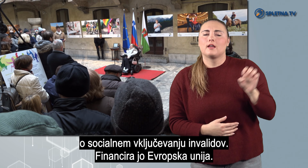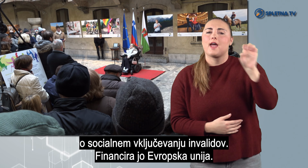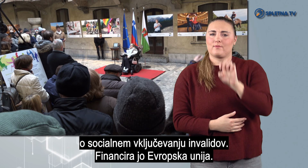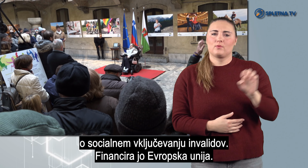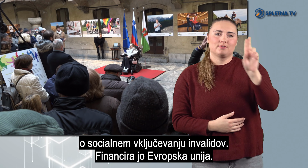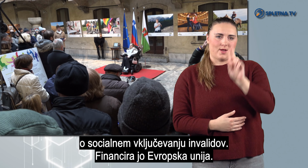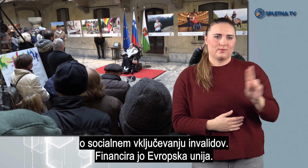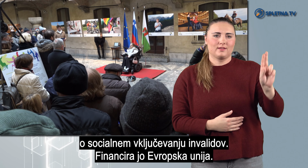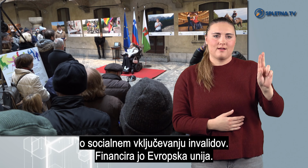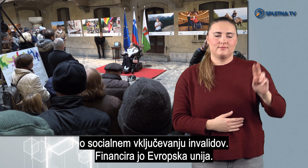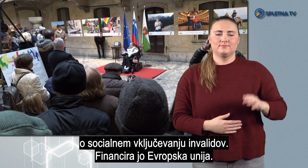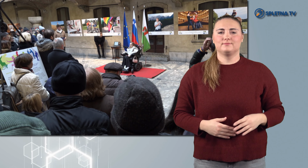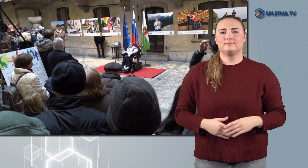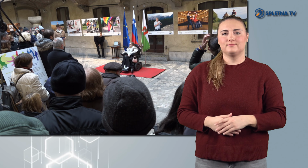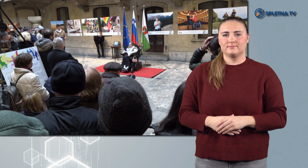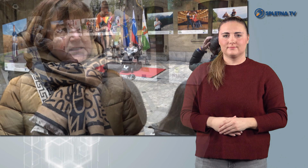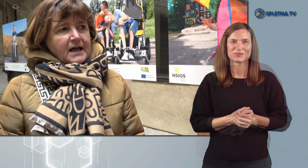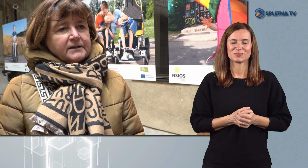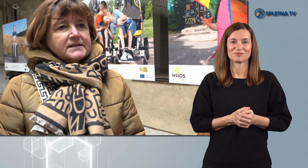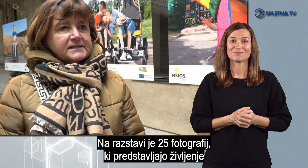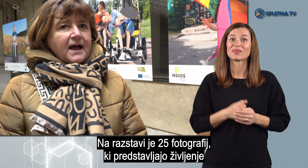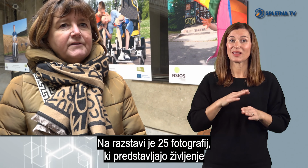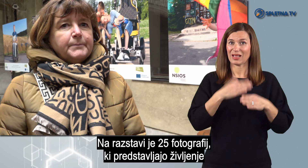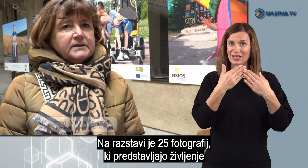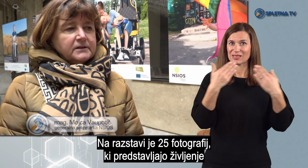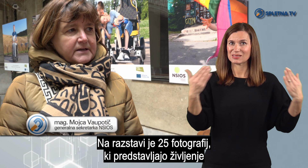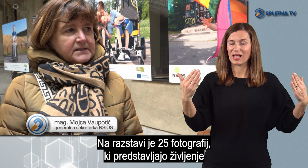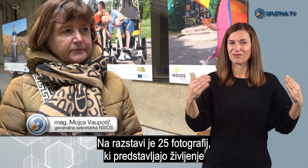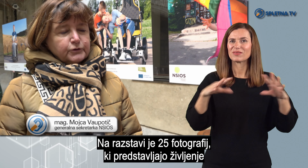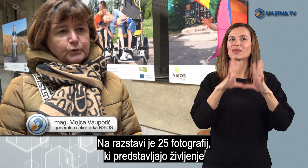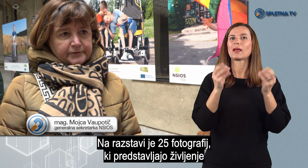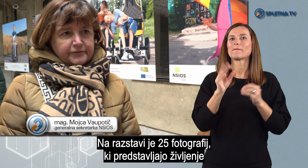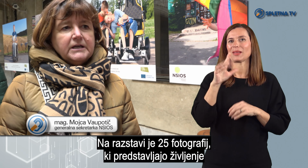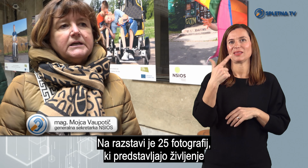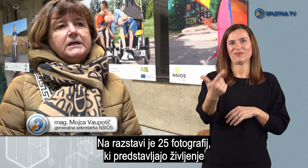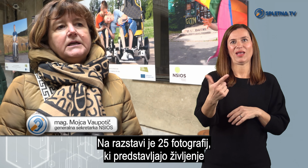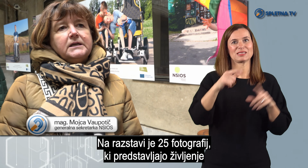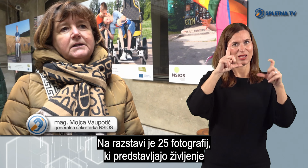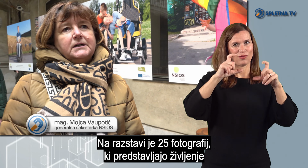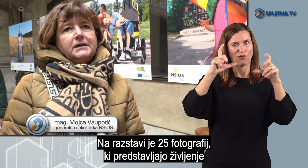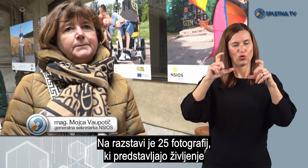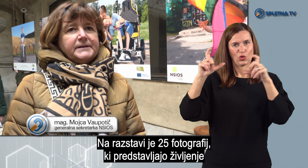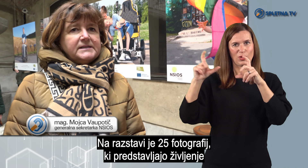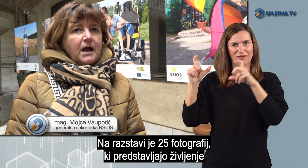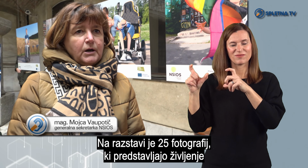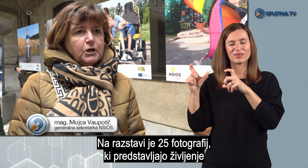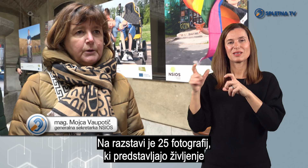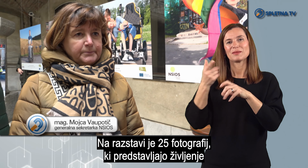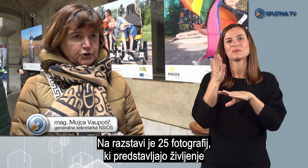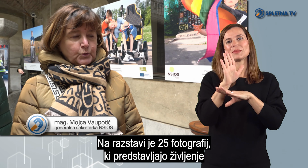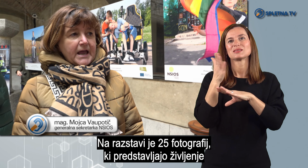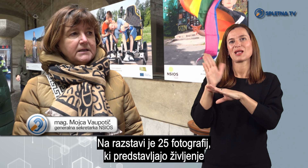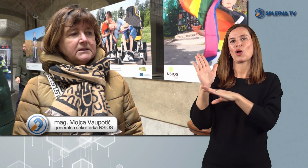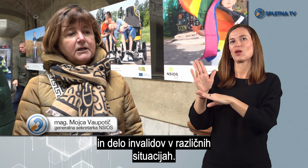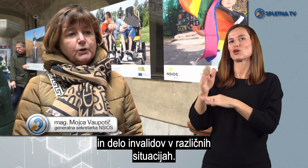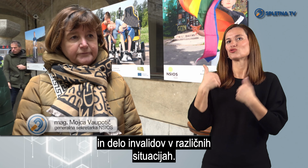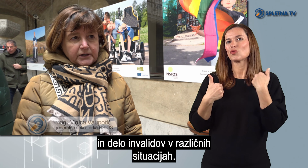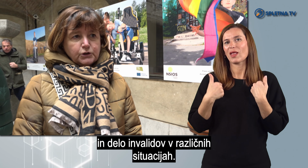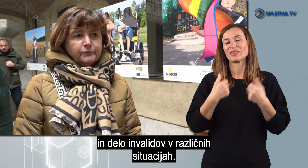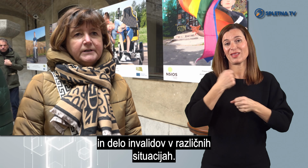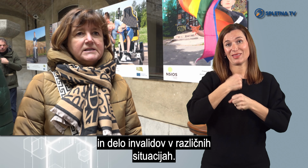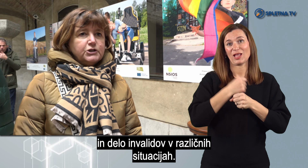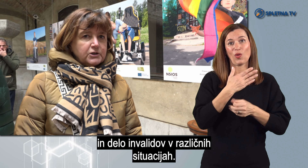Financira jo Evropska unija. Na razstavi je 25 fotografij, ki predstavljajo življenje in